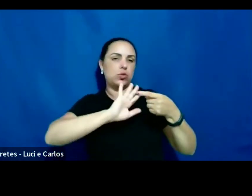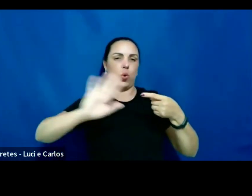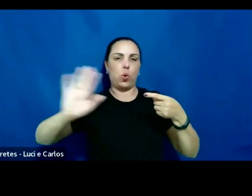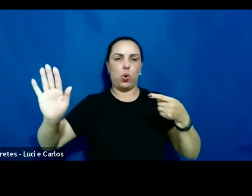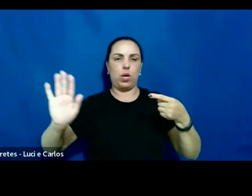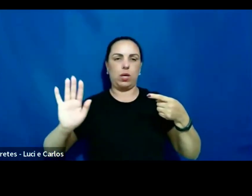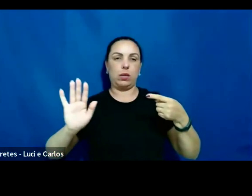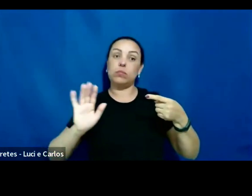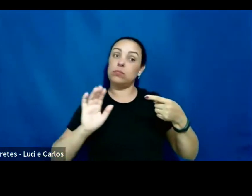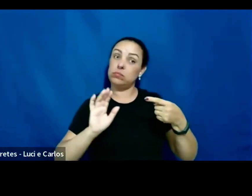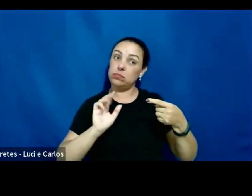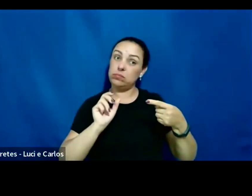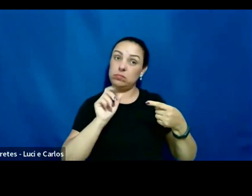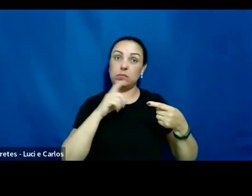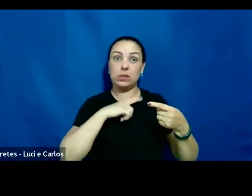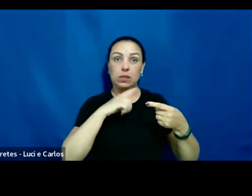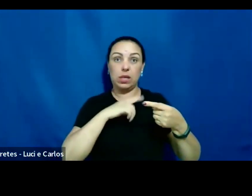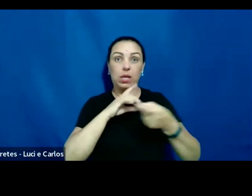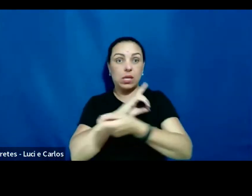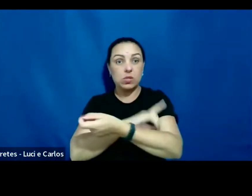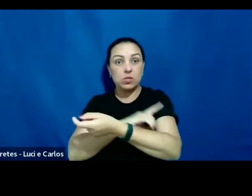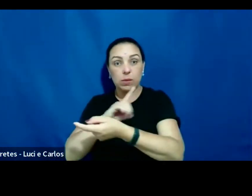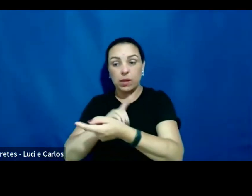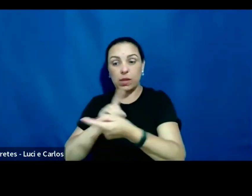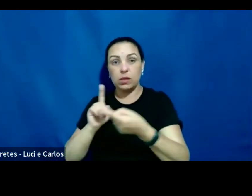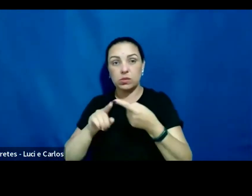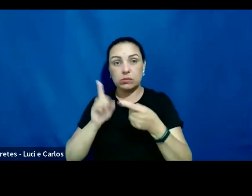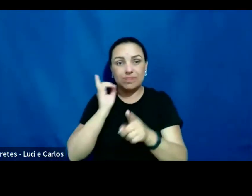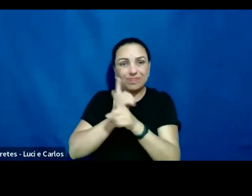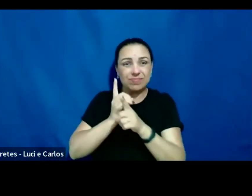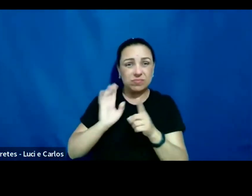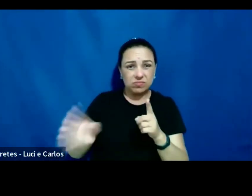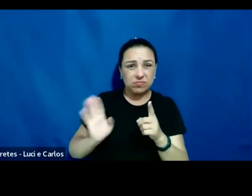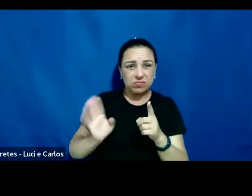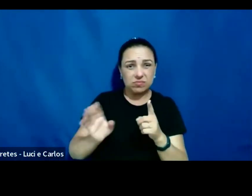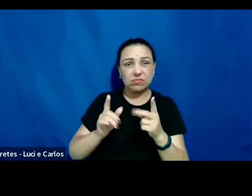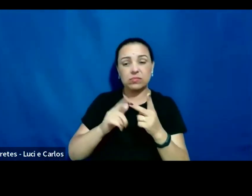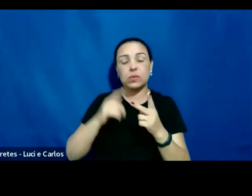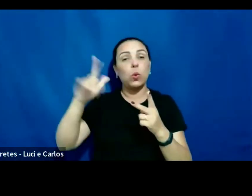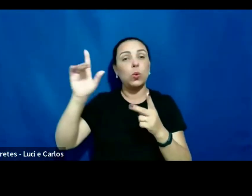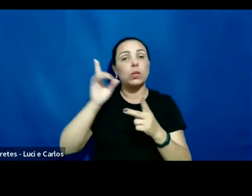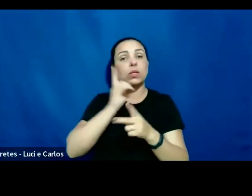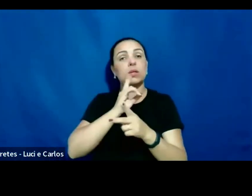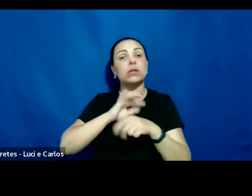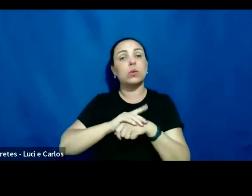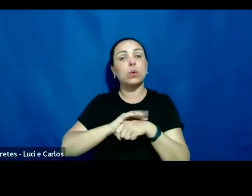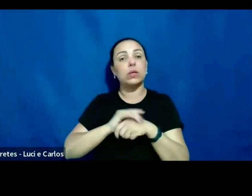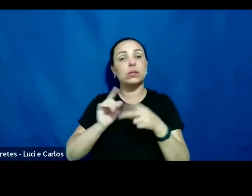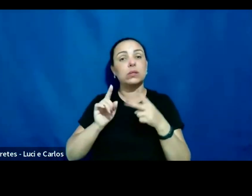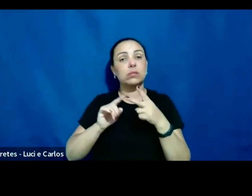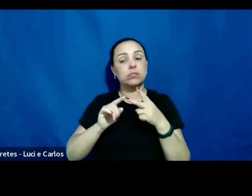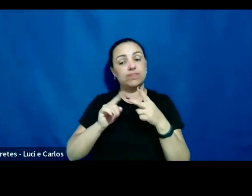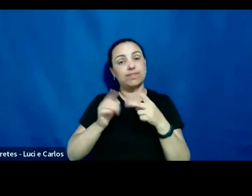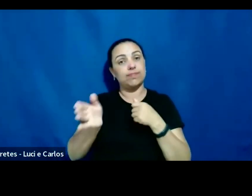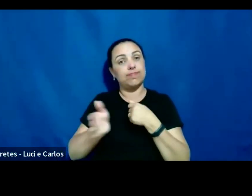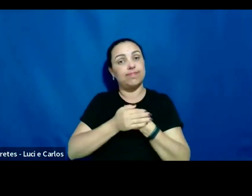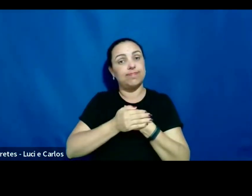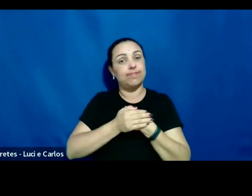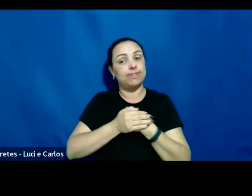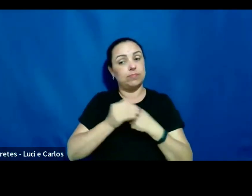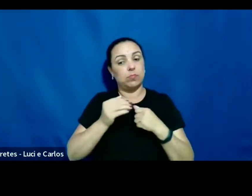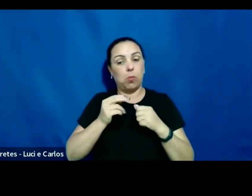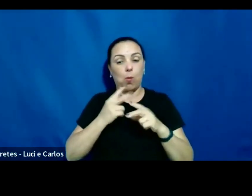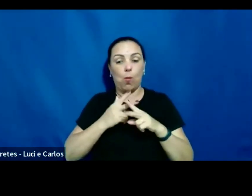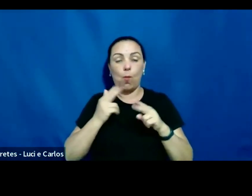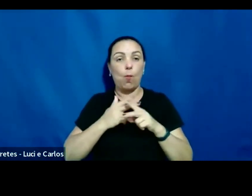diabetes, você precisa procurar que às vezes você tem outra doença junto. Mas só que ela não se manifestou ainda, ela está ali escondida. Então é importante.